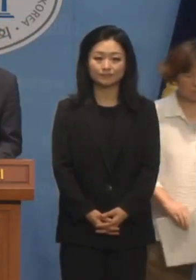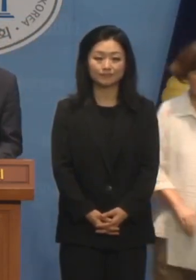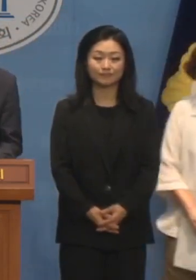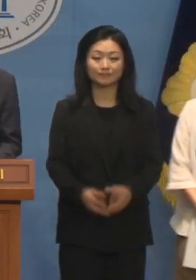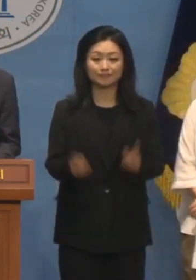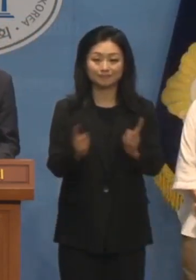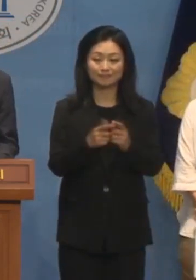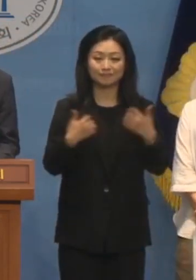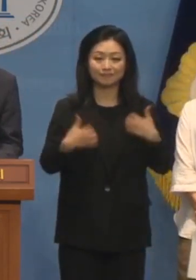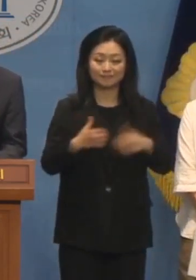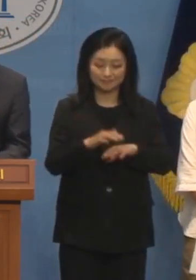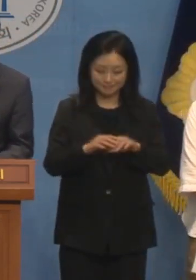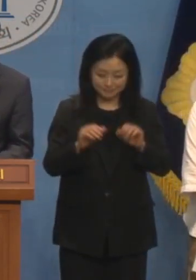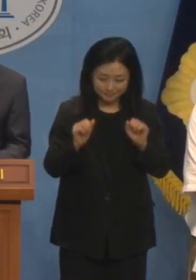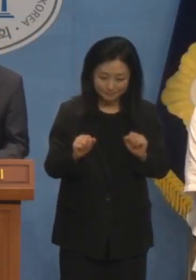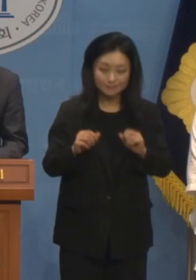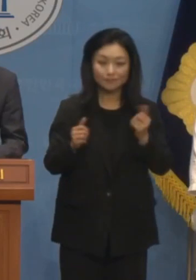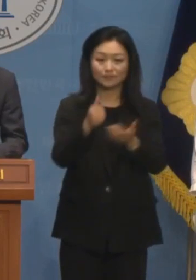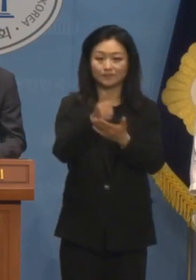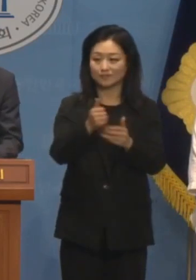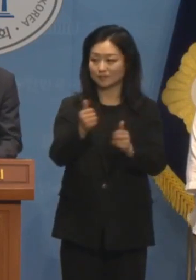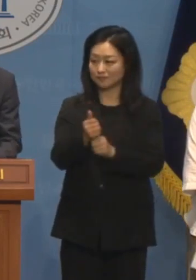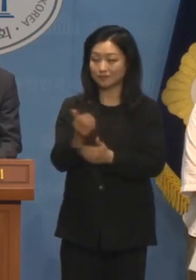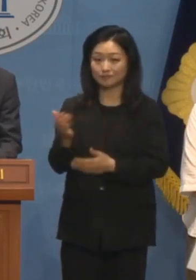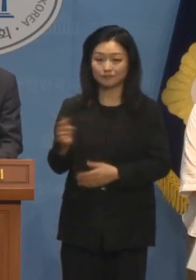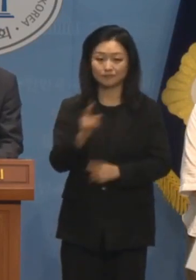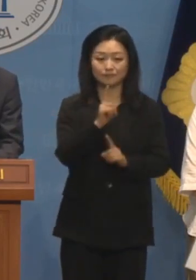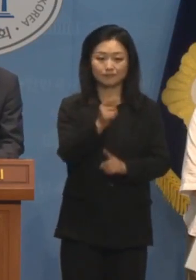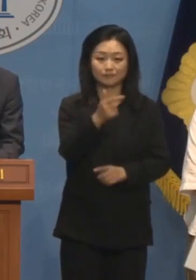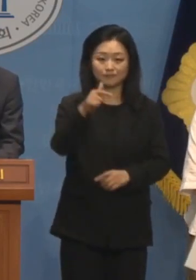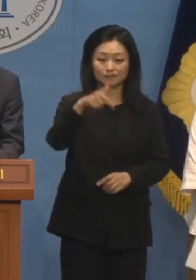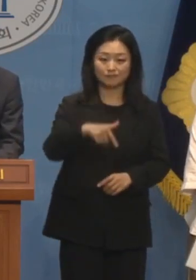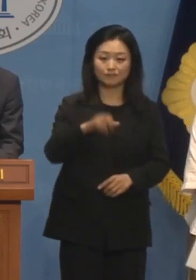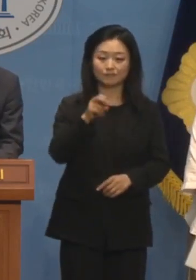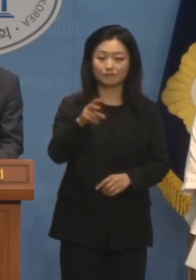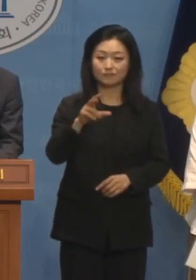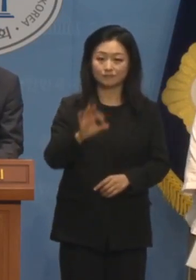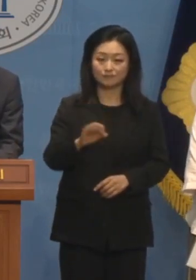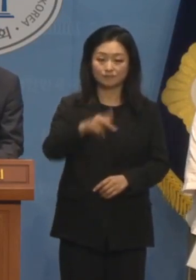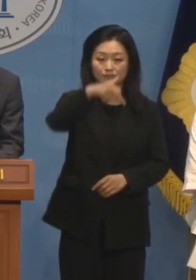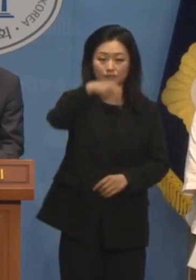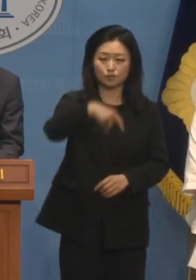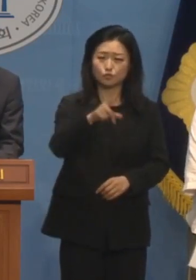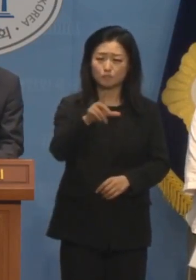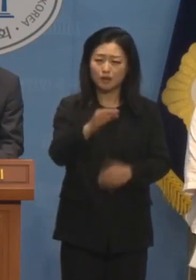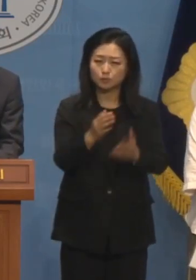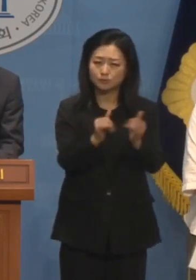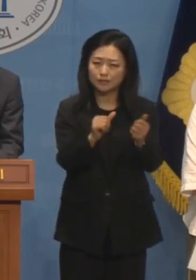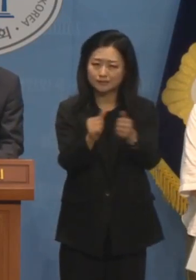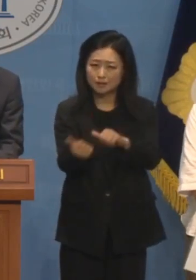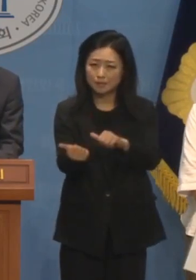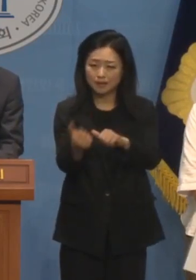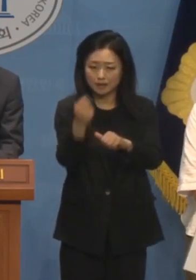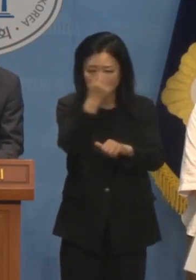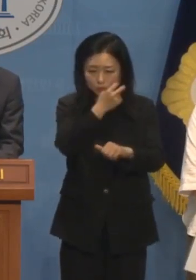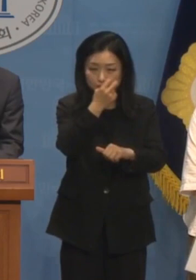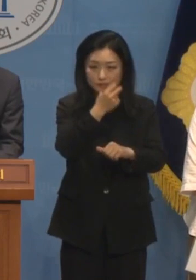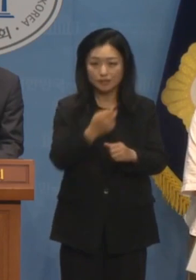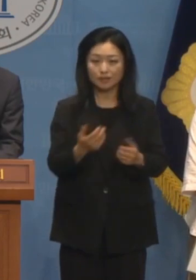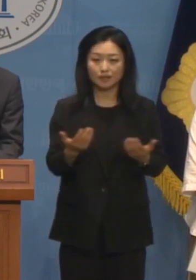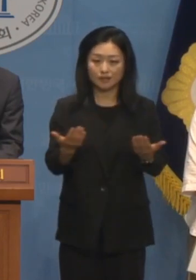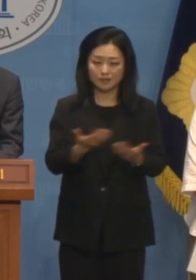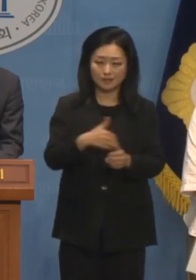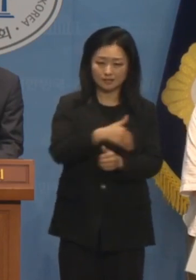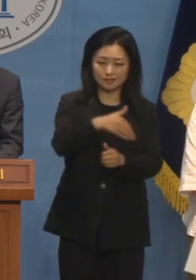네, 안녕하십니까. 국회 부의장 이하경입니다. 오늘은 쿠팡 노동자 사망 진상규명과 안전한 노동환경